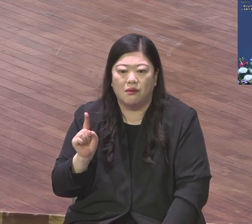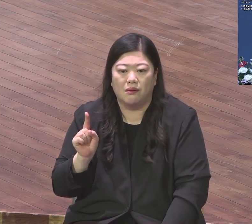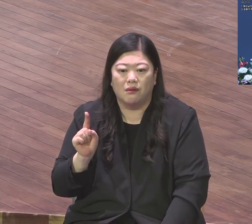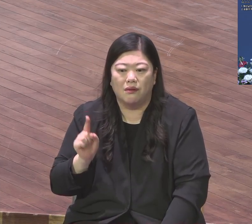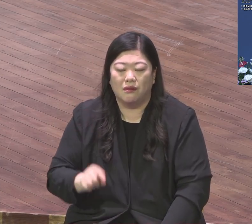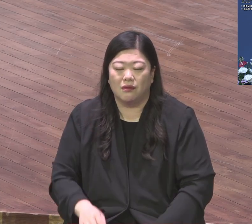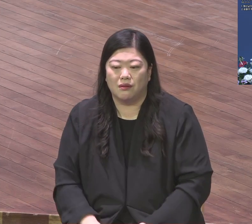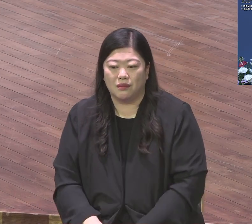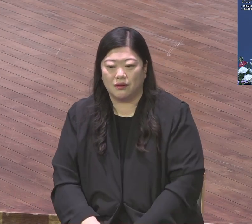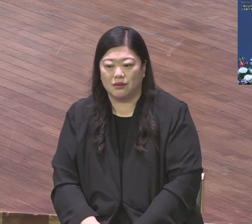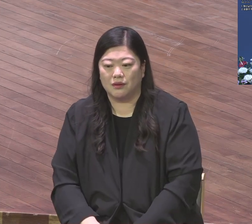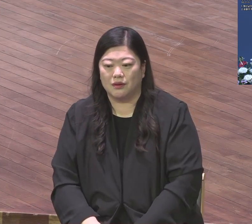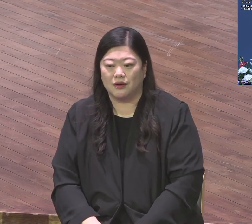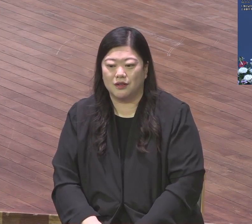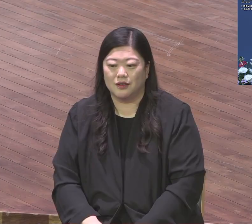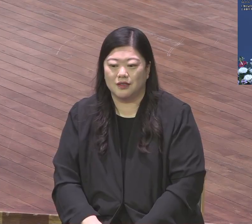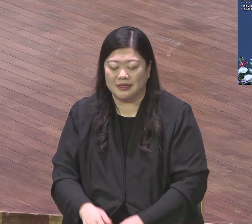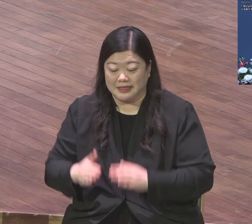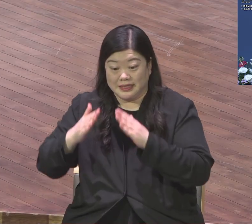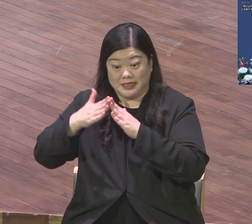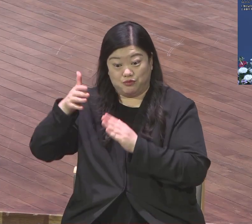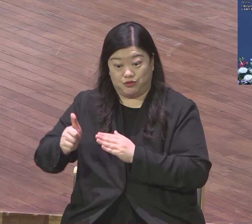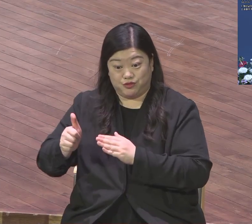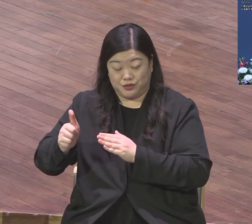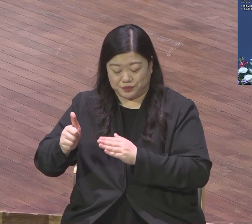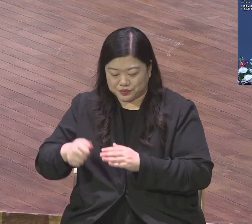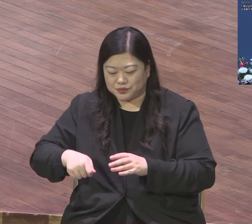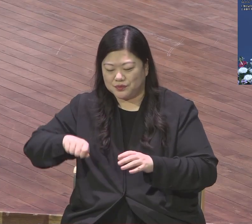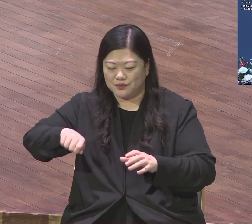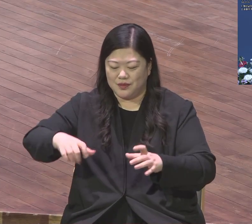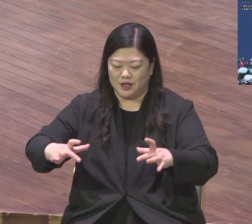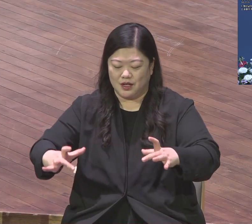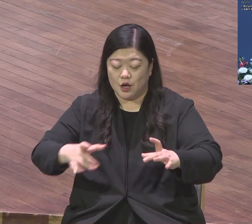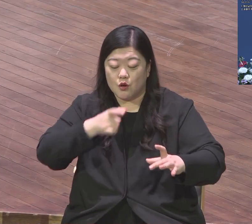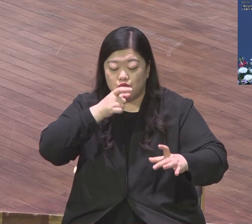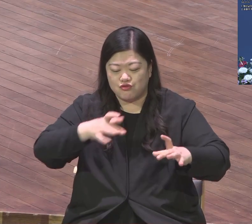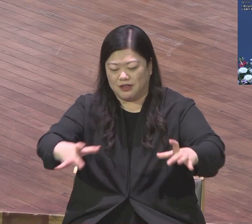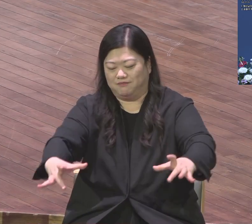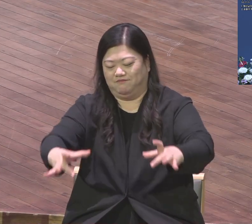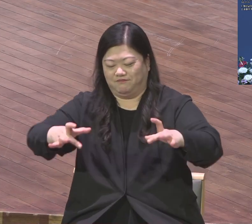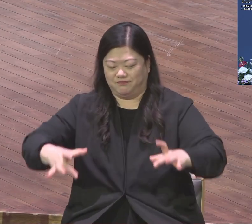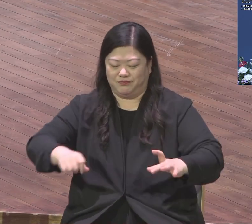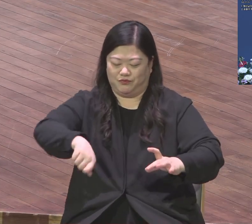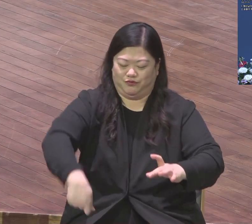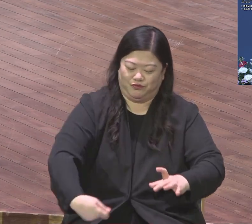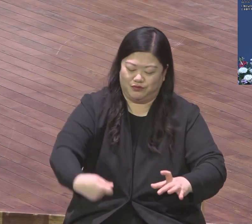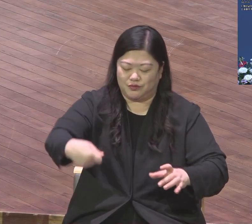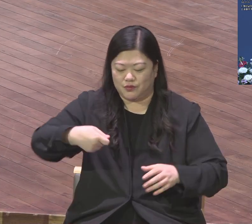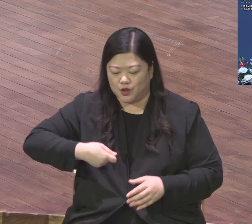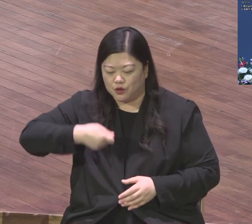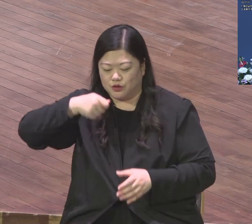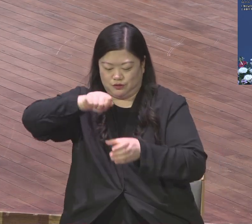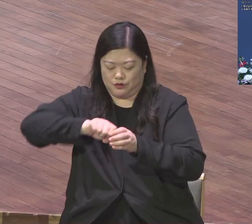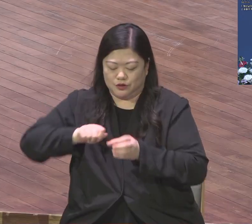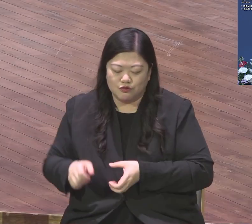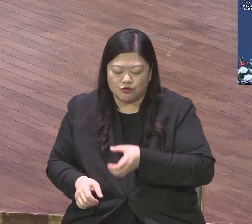주었는데 연회장은 이것을 맛보면서 포도주로 이전에 먹었던 것보다 차원이